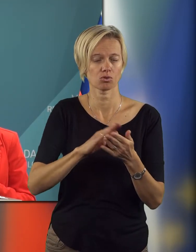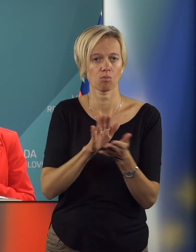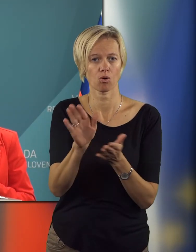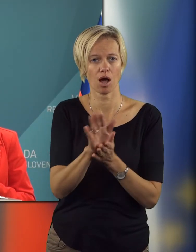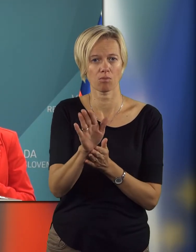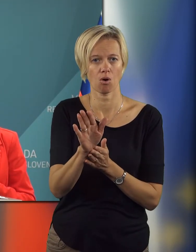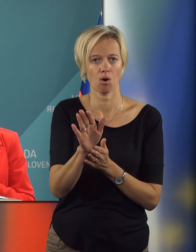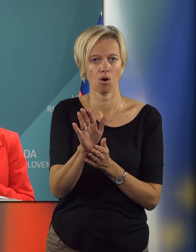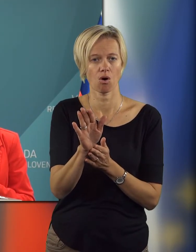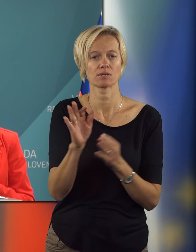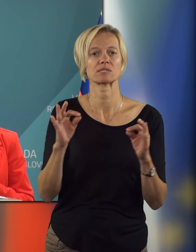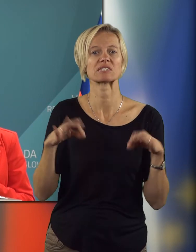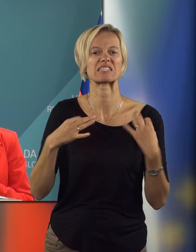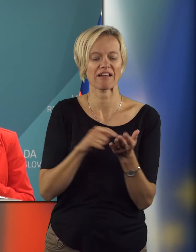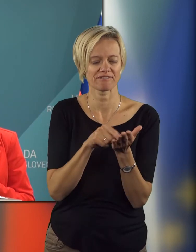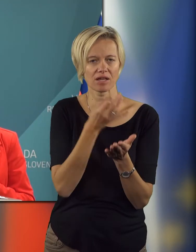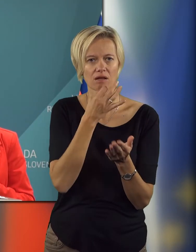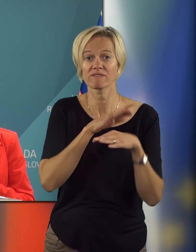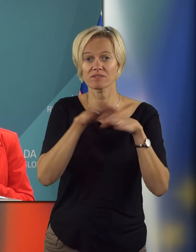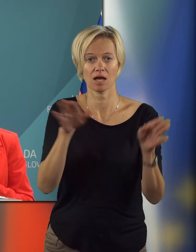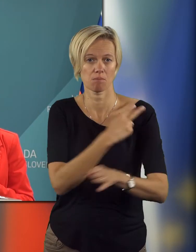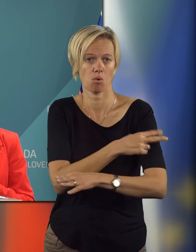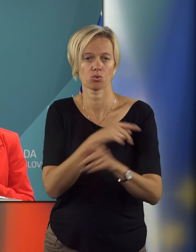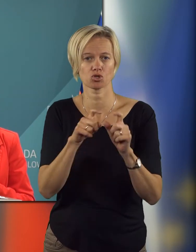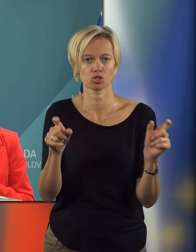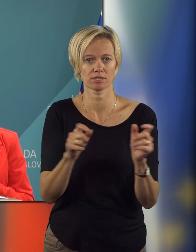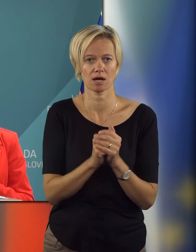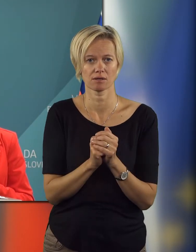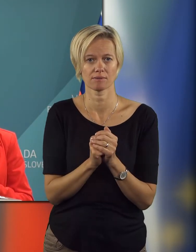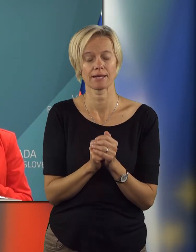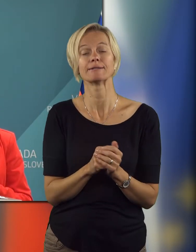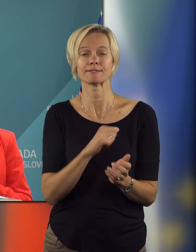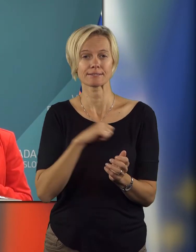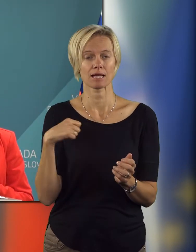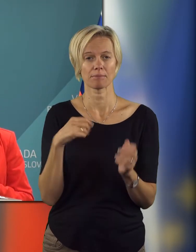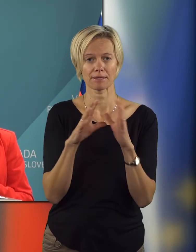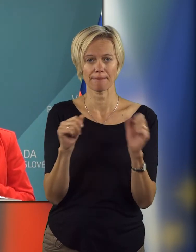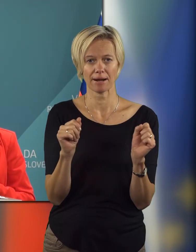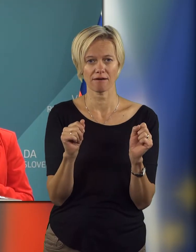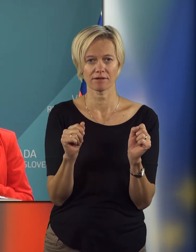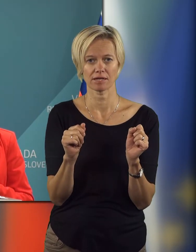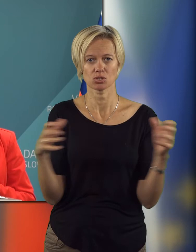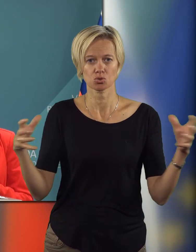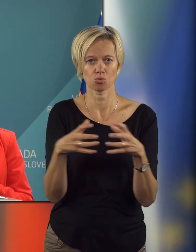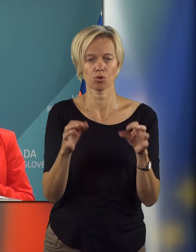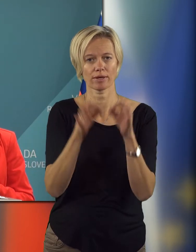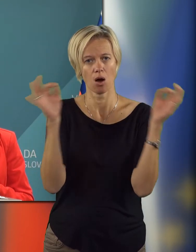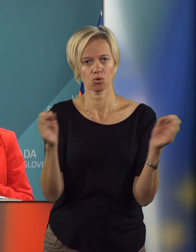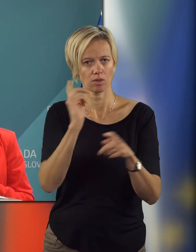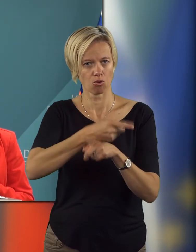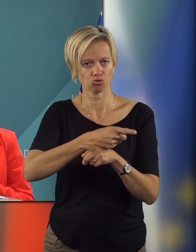celotno porabo zdravil v vseh bolnišnicah. Sami smo napravili skupno